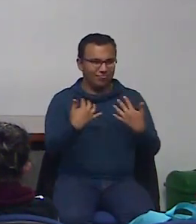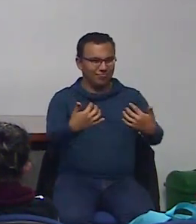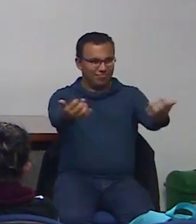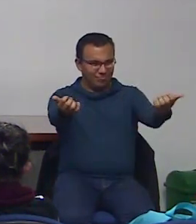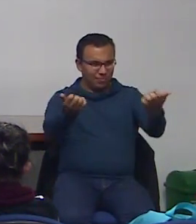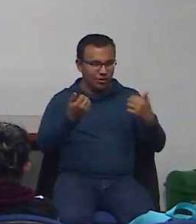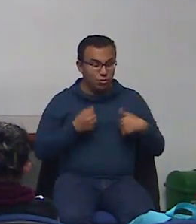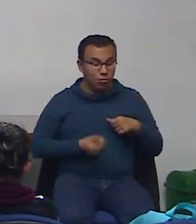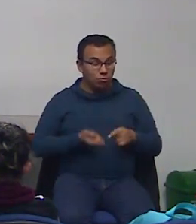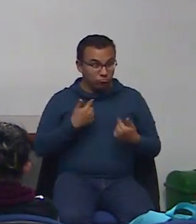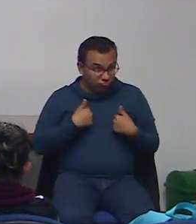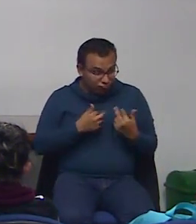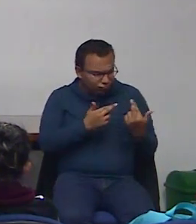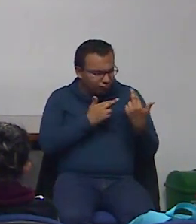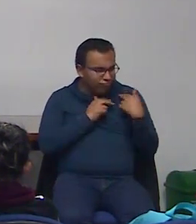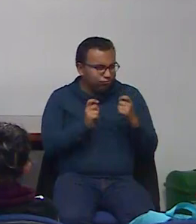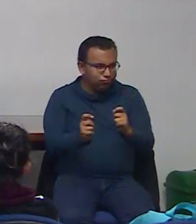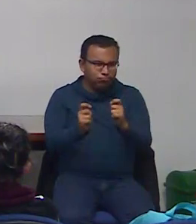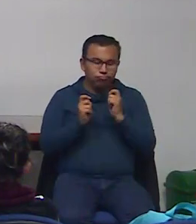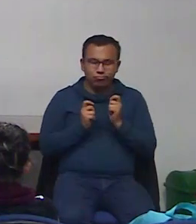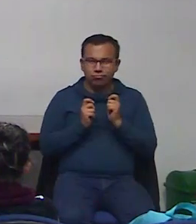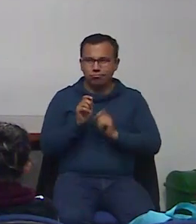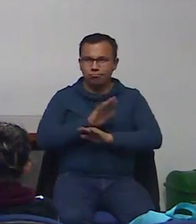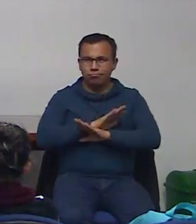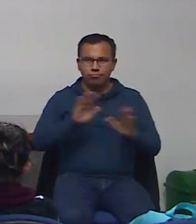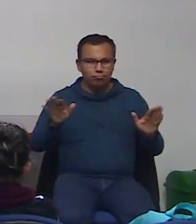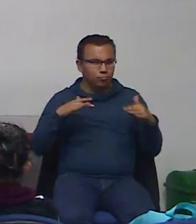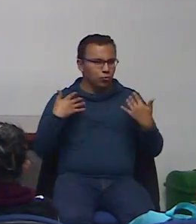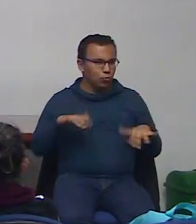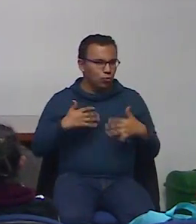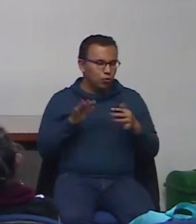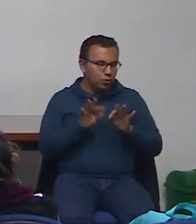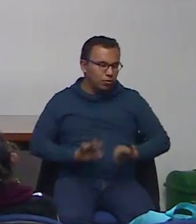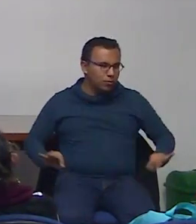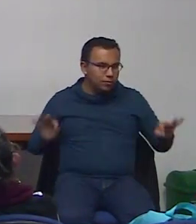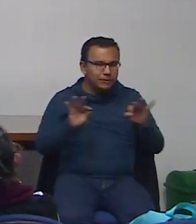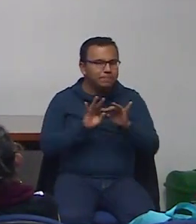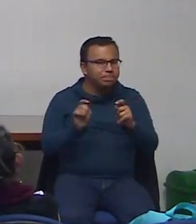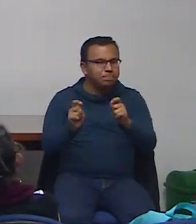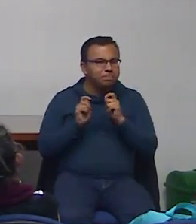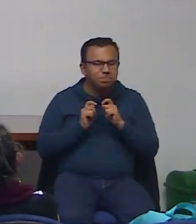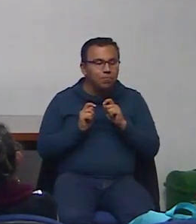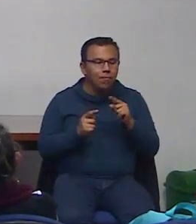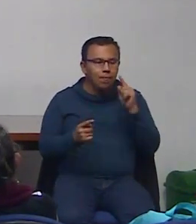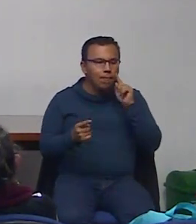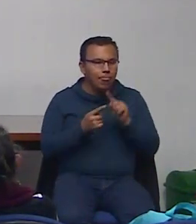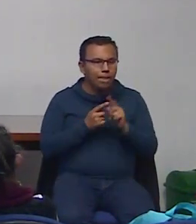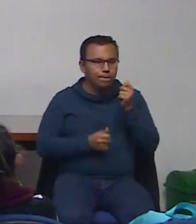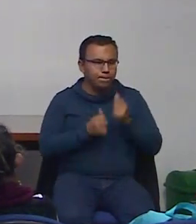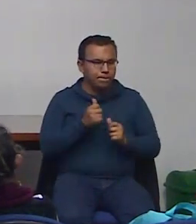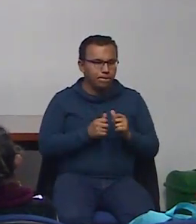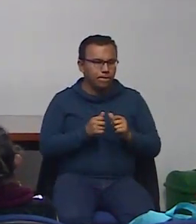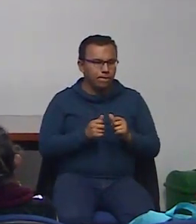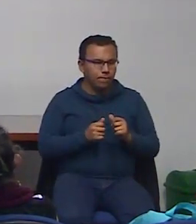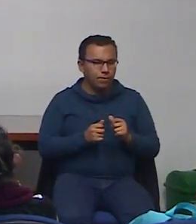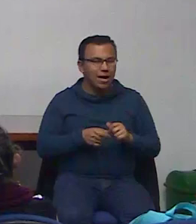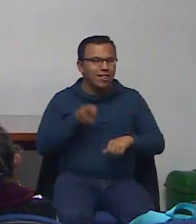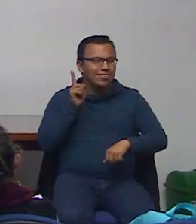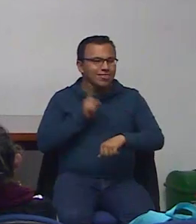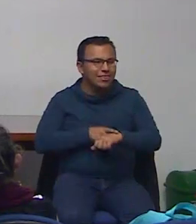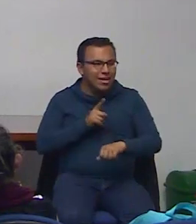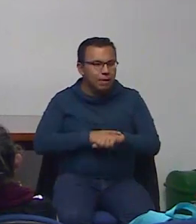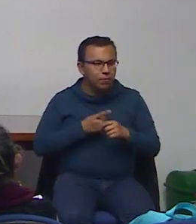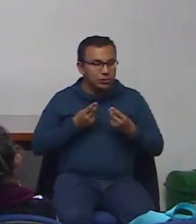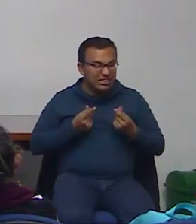yo como baterista tengo una responsabilidad muy grande muy grande y muy importante y es mantener el tempo o la